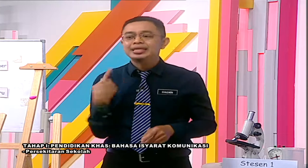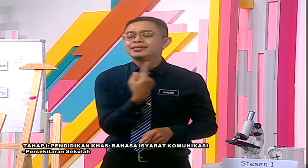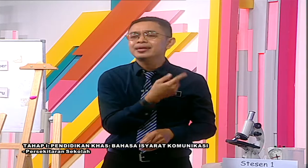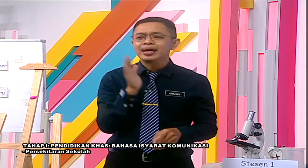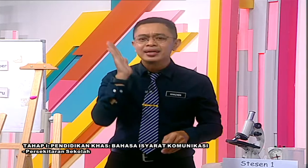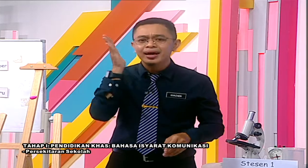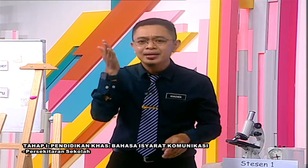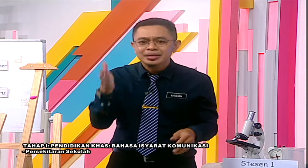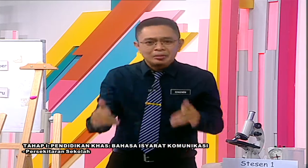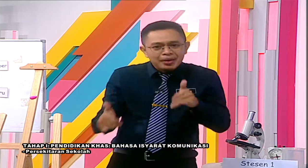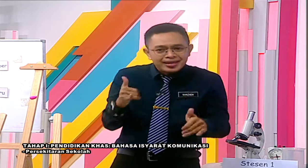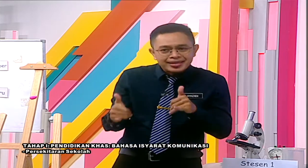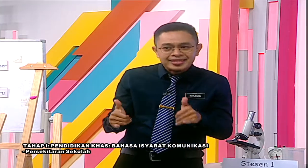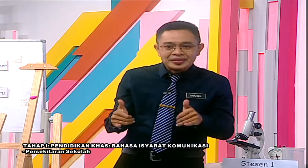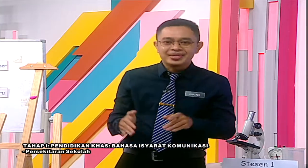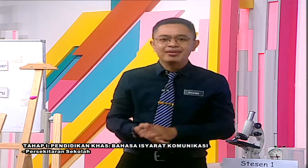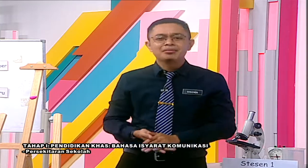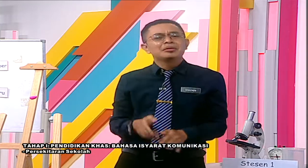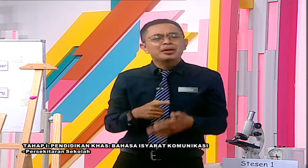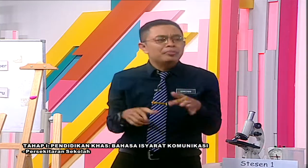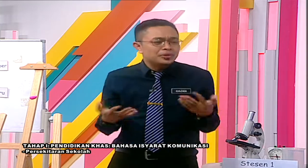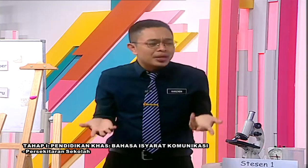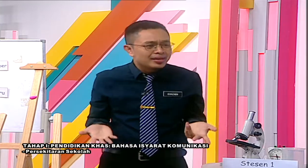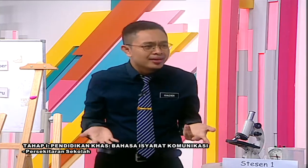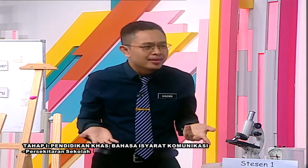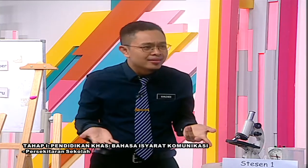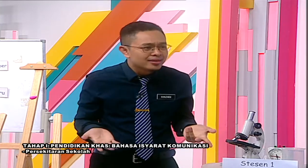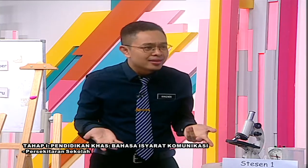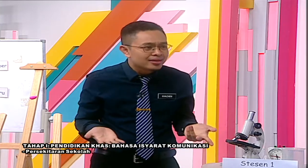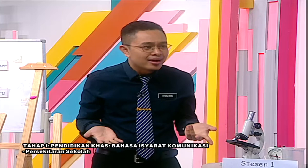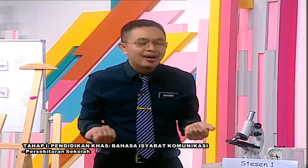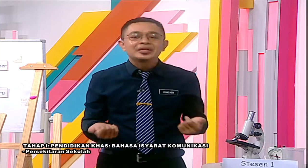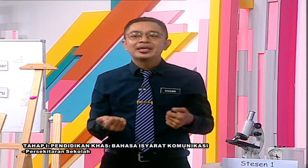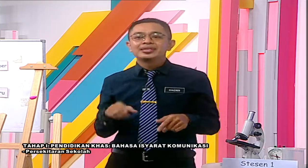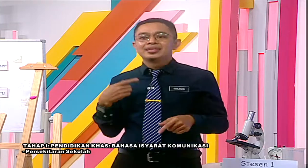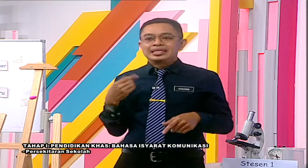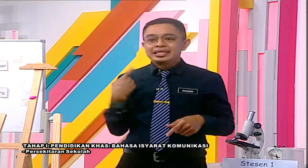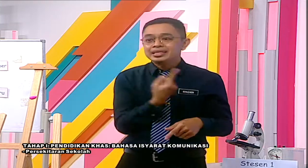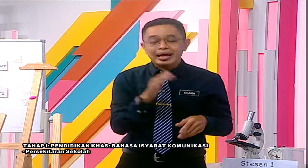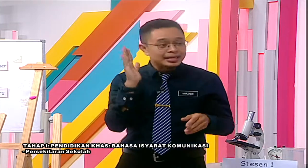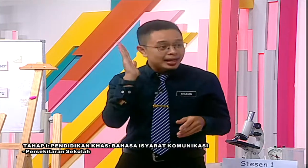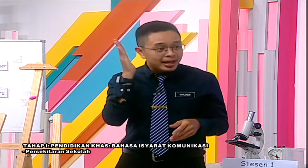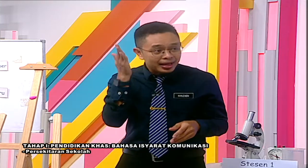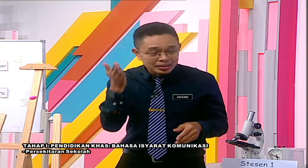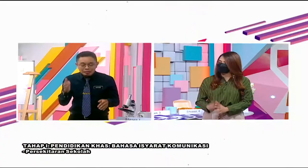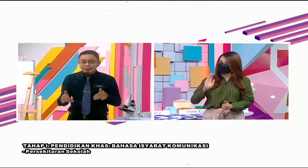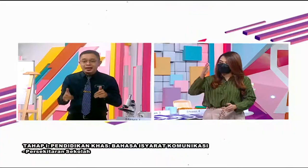kita akan main. Okey. Main apa tu, Kak Eli? Okey. Main kita apa tu, cikgu? Akan